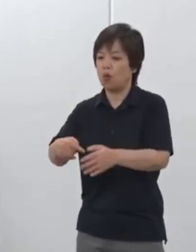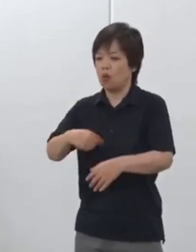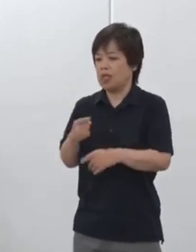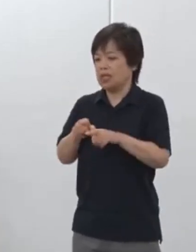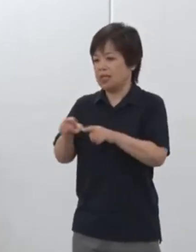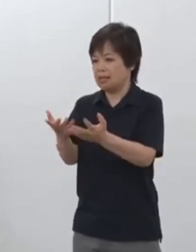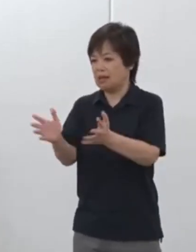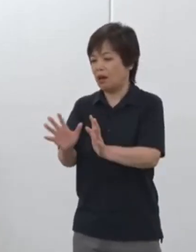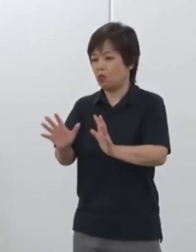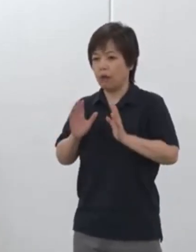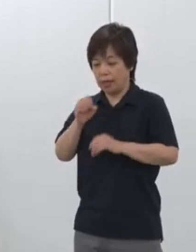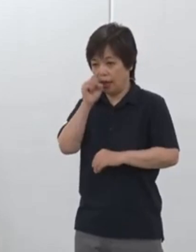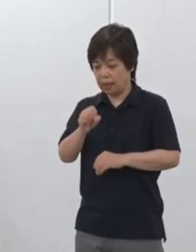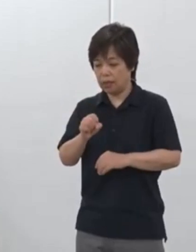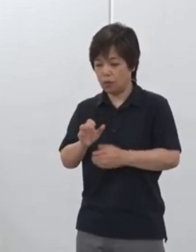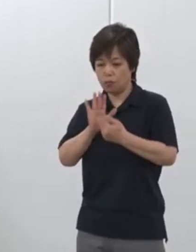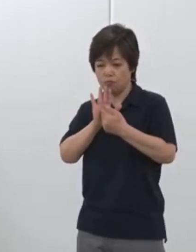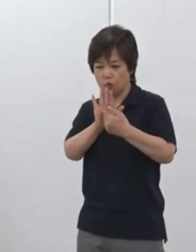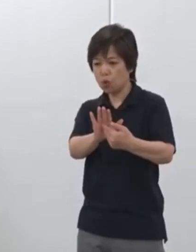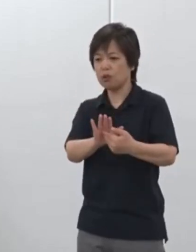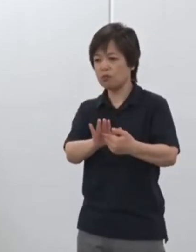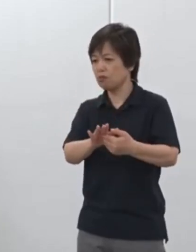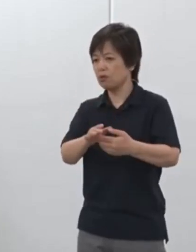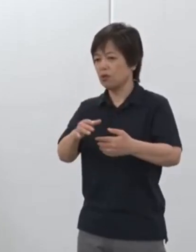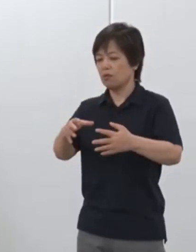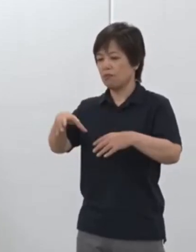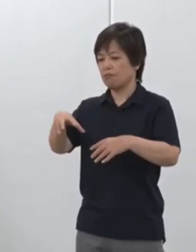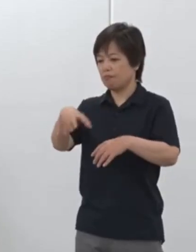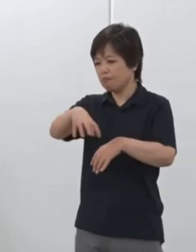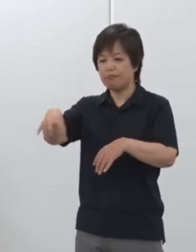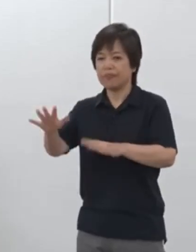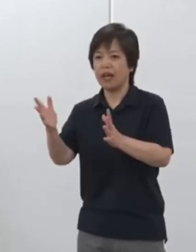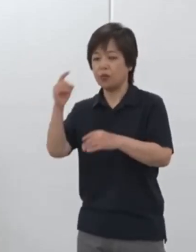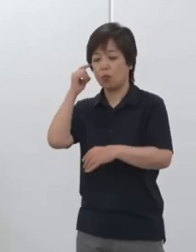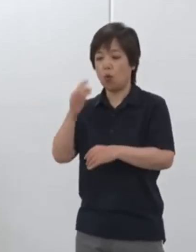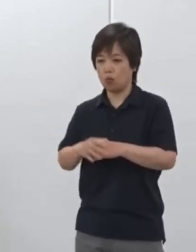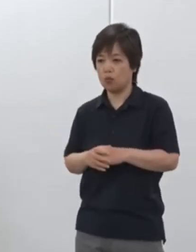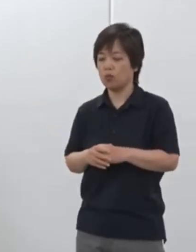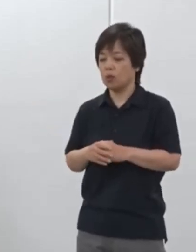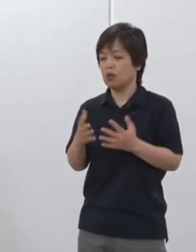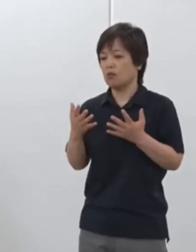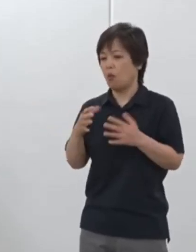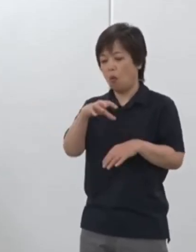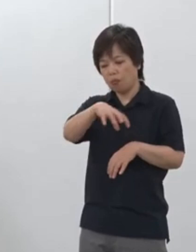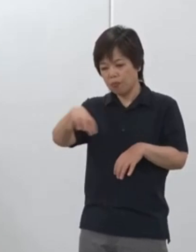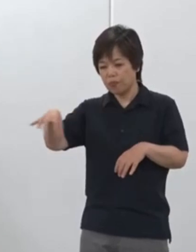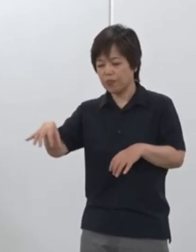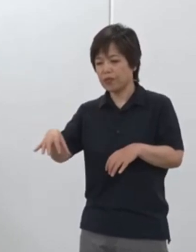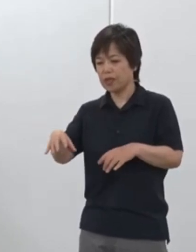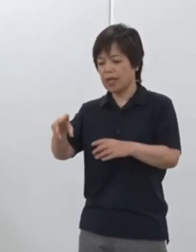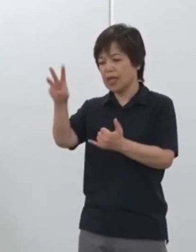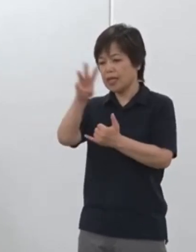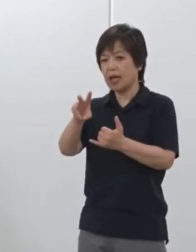ので、でそれを拒否する自治体って多分ないと思いますから、多くの自治体でこれは災害のがれき受け入れっていうの